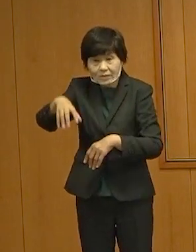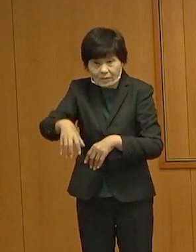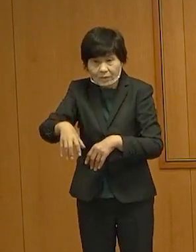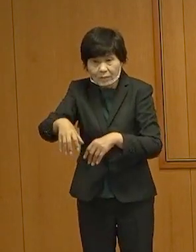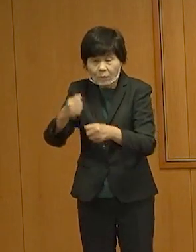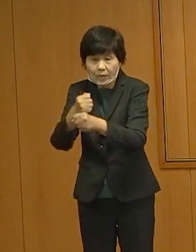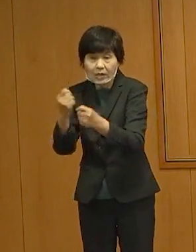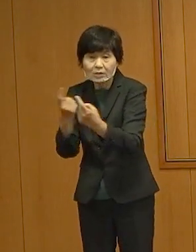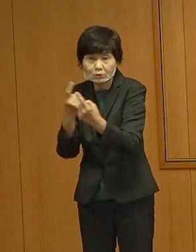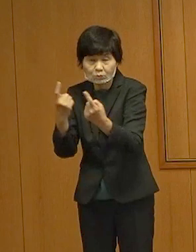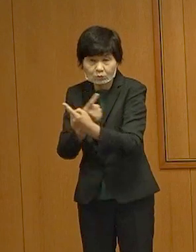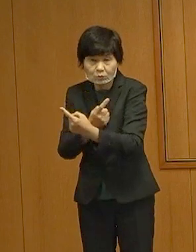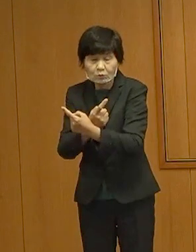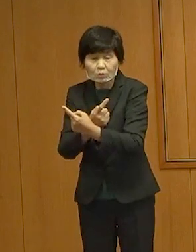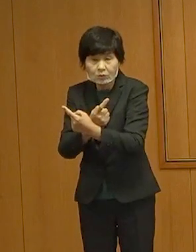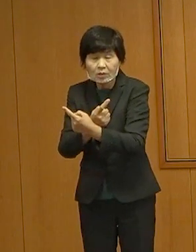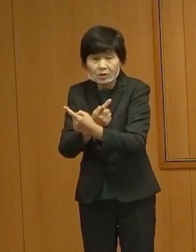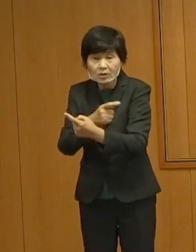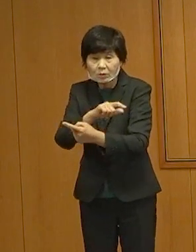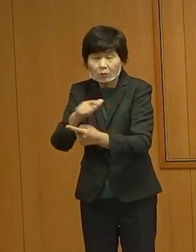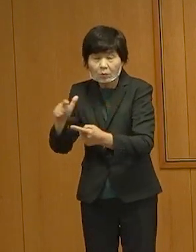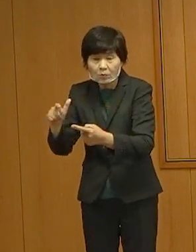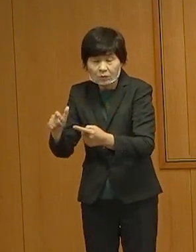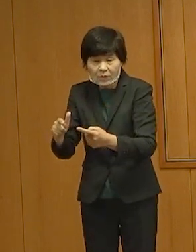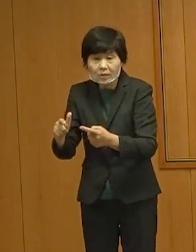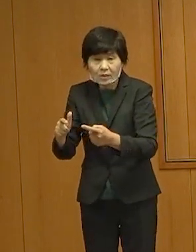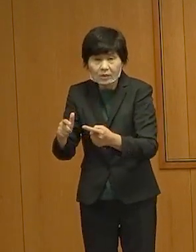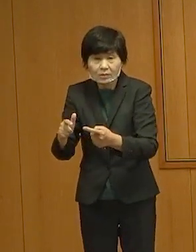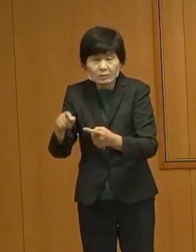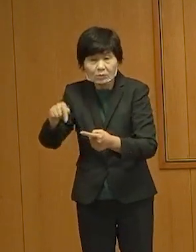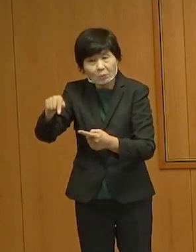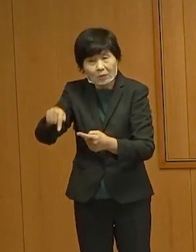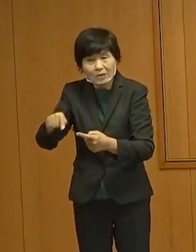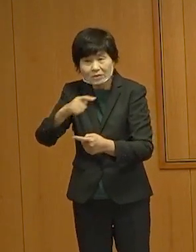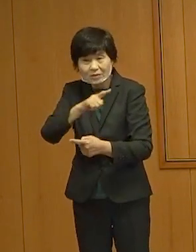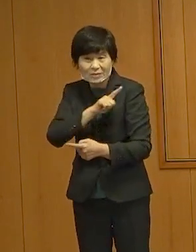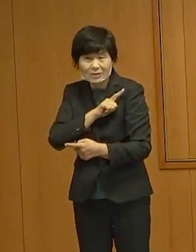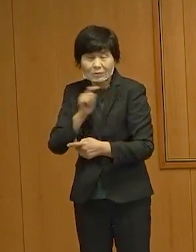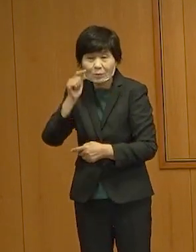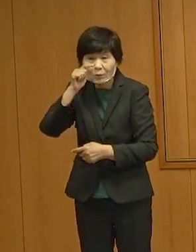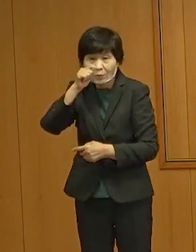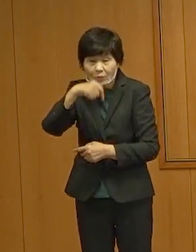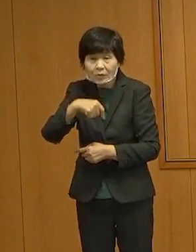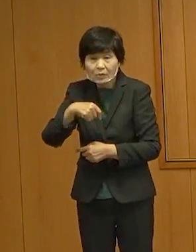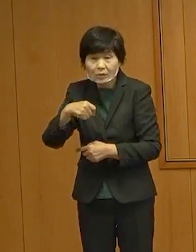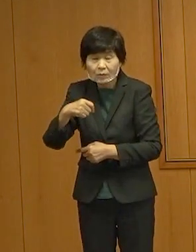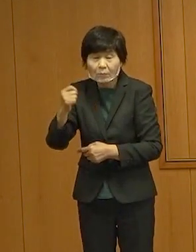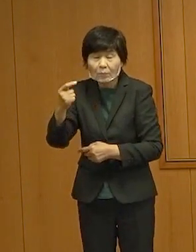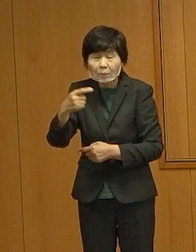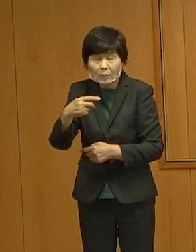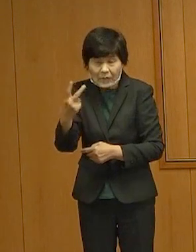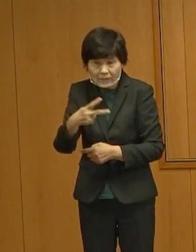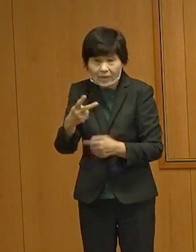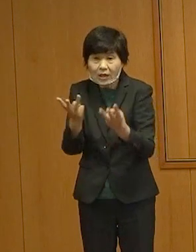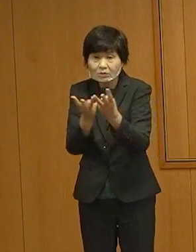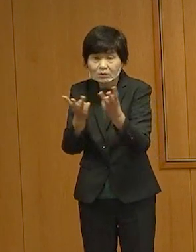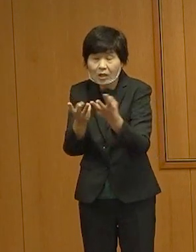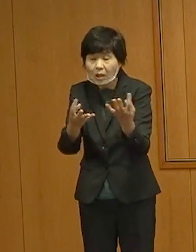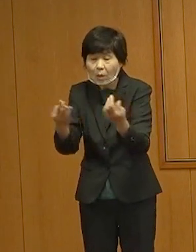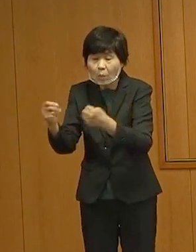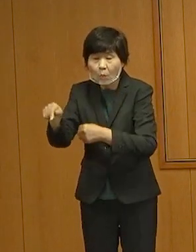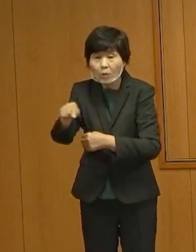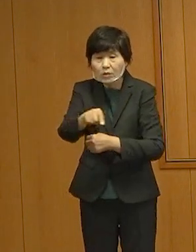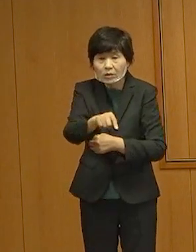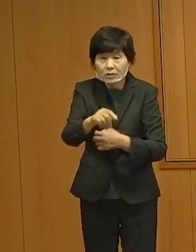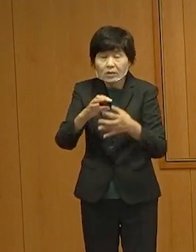の方法を変えたというところが一番老朽化した、また個体が多いという状況でですね、全国に